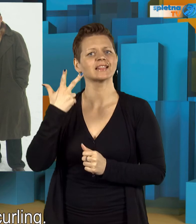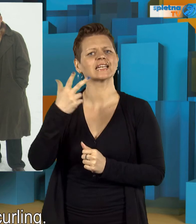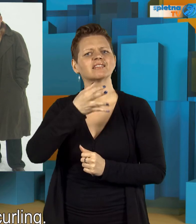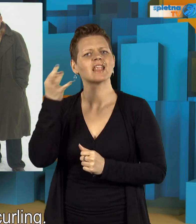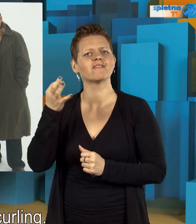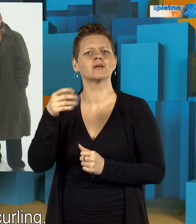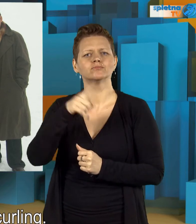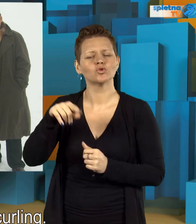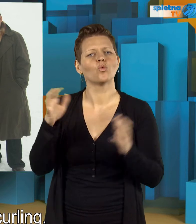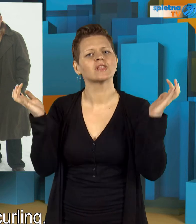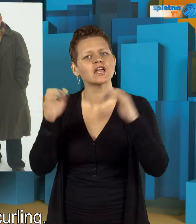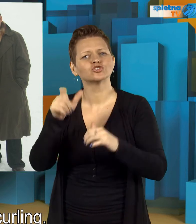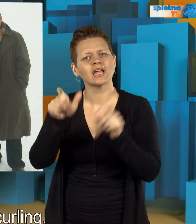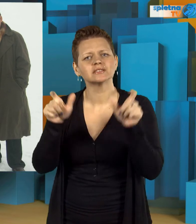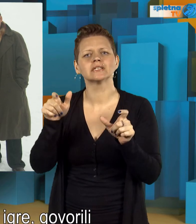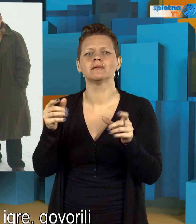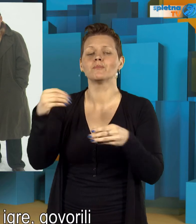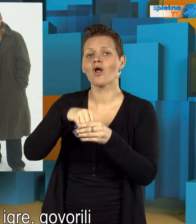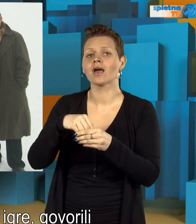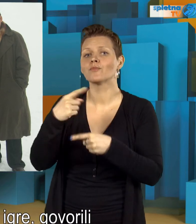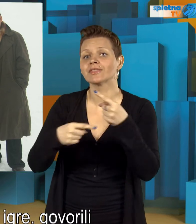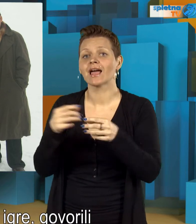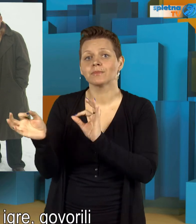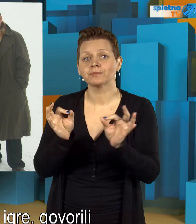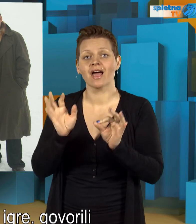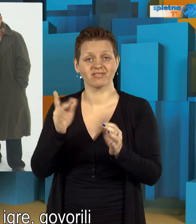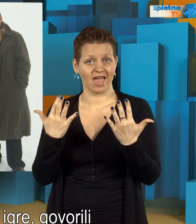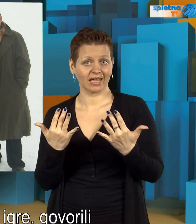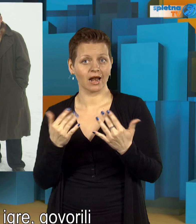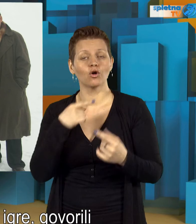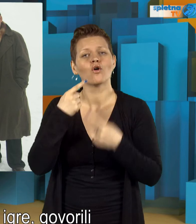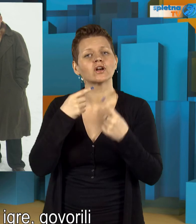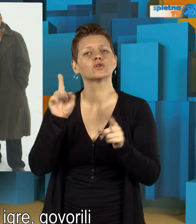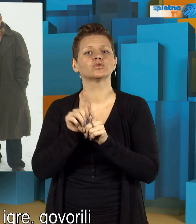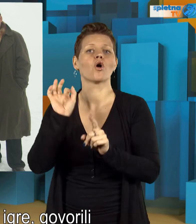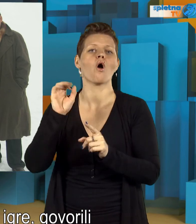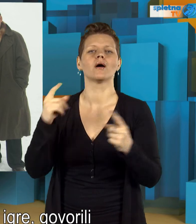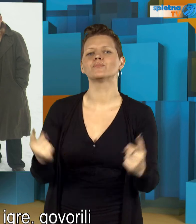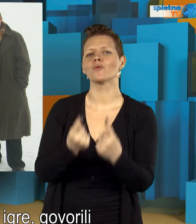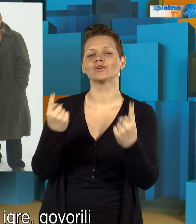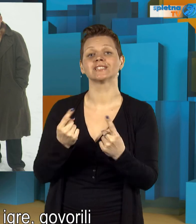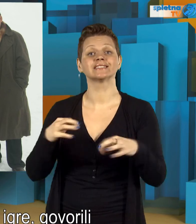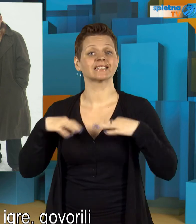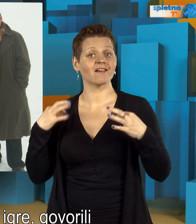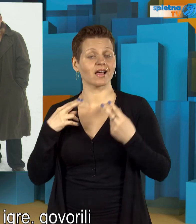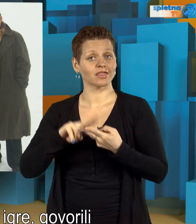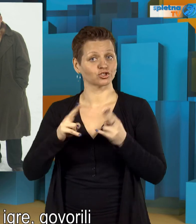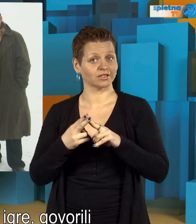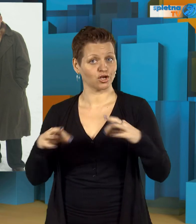Na 3-dnevnem srečanju so udeleženci poleg poteka priprav na igre govorili tudi o promociji zdravega načina